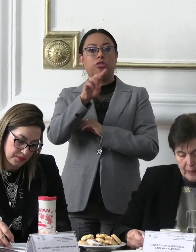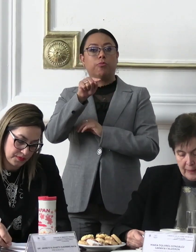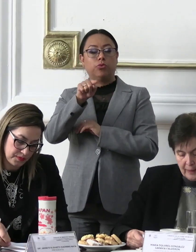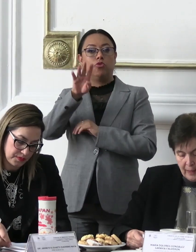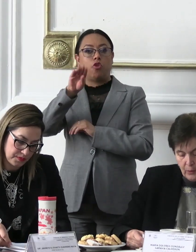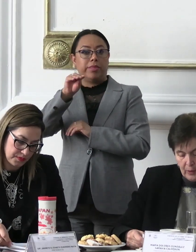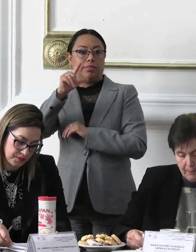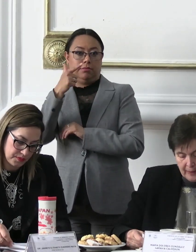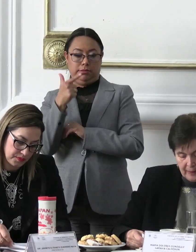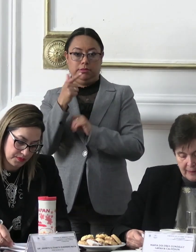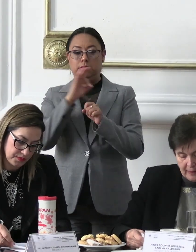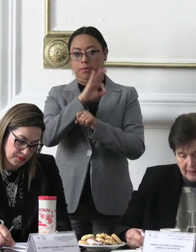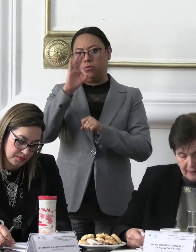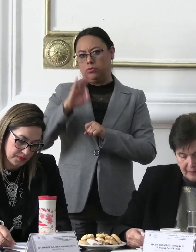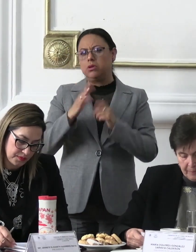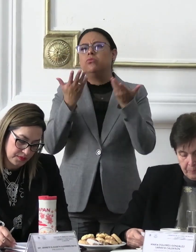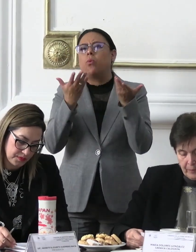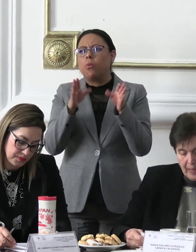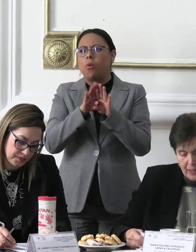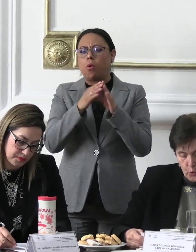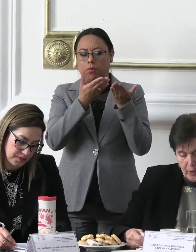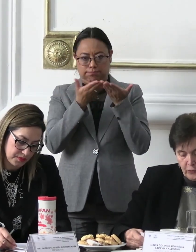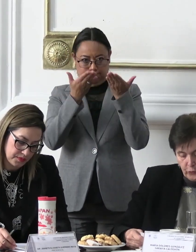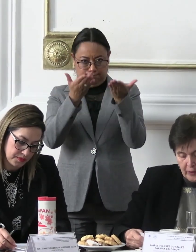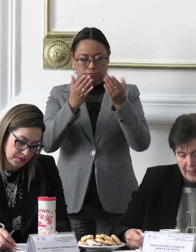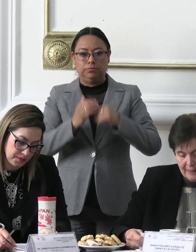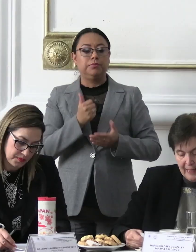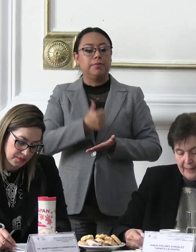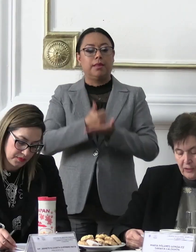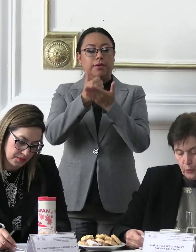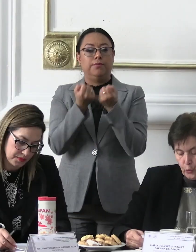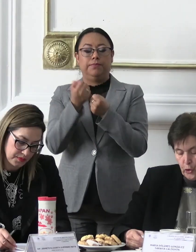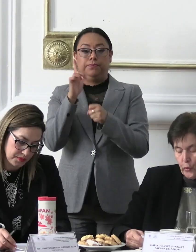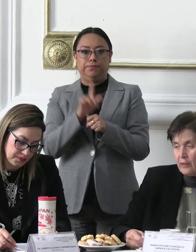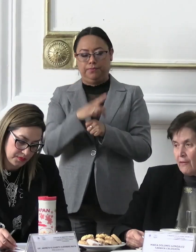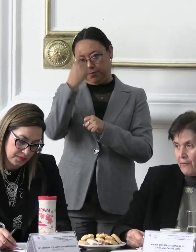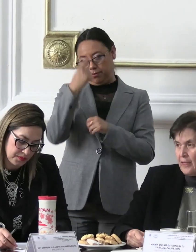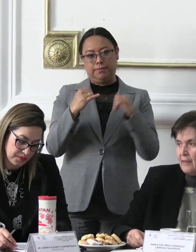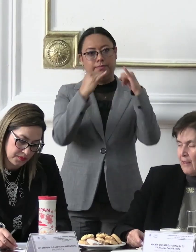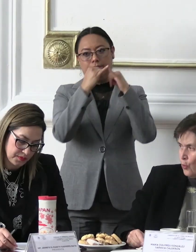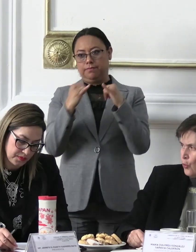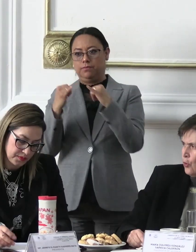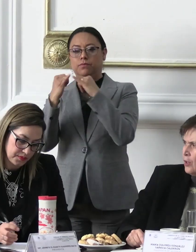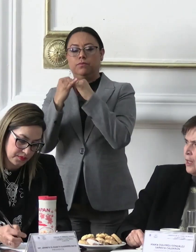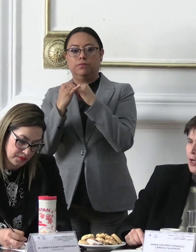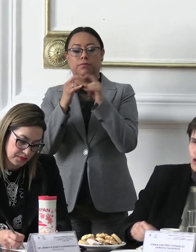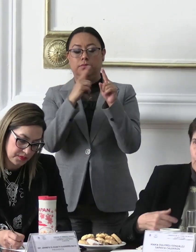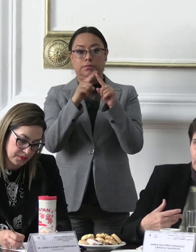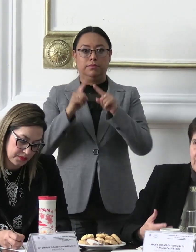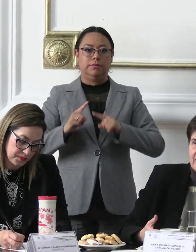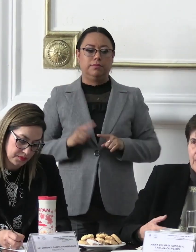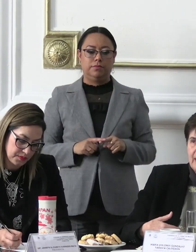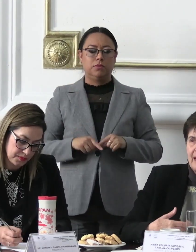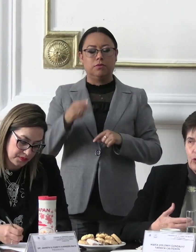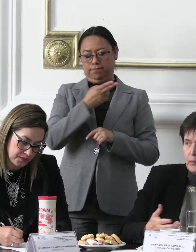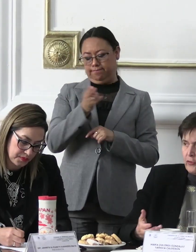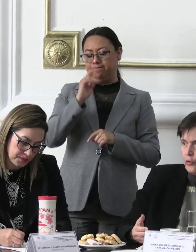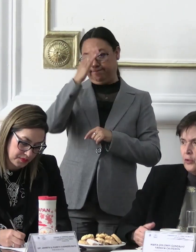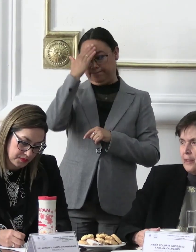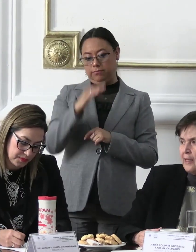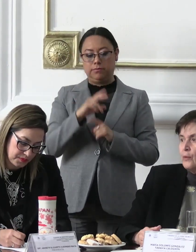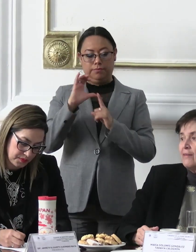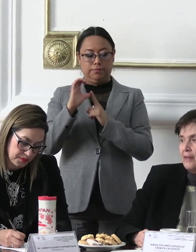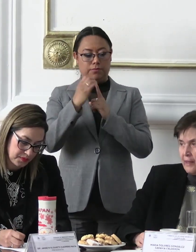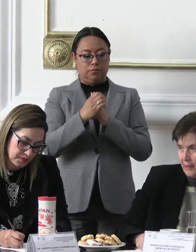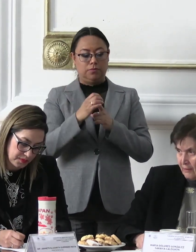4.97% integrado de la manera siguiente. Ayudas sociales a instituciones sin fines de lucro. Como ustedes saben, la